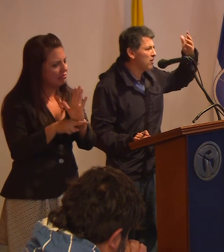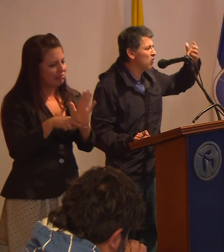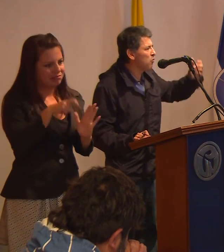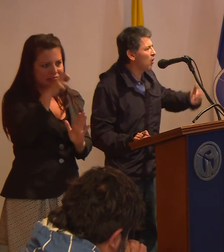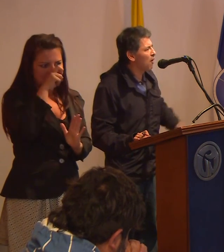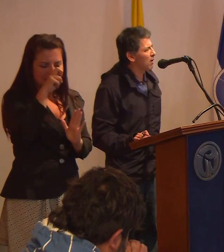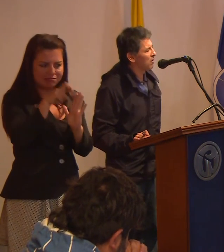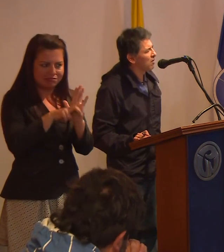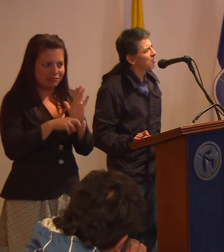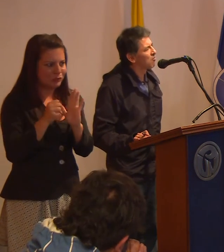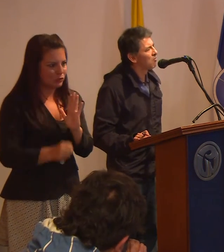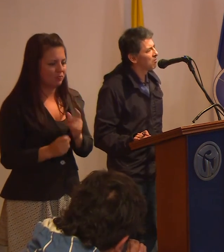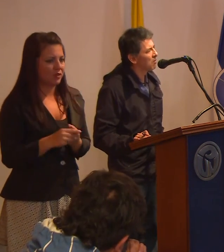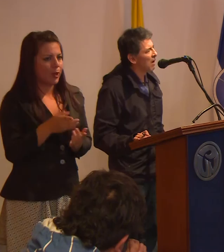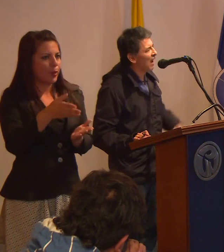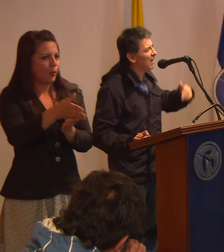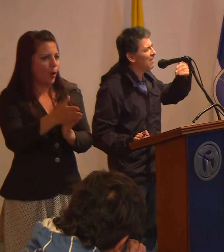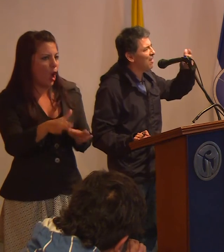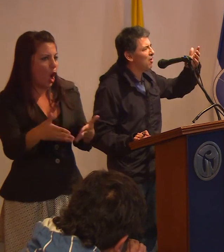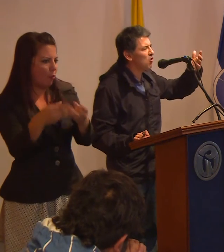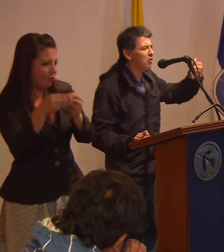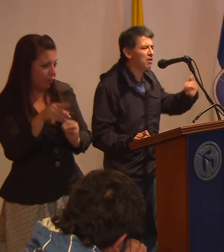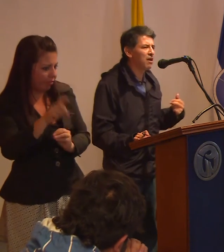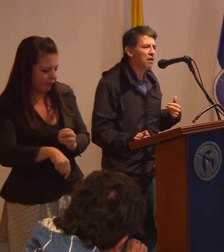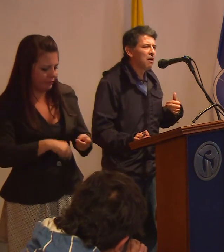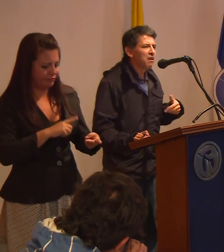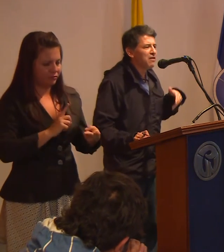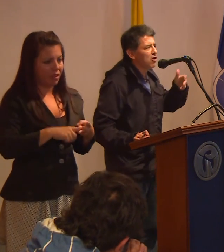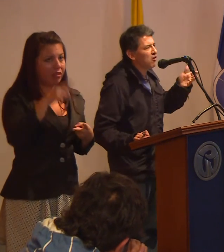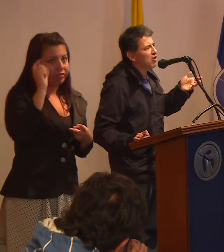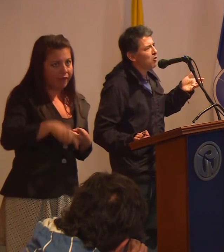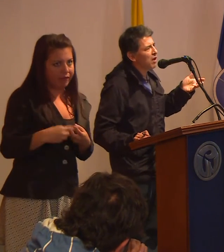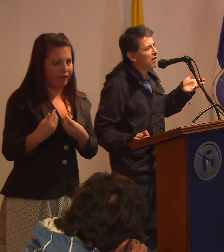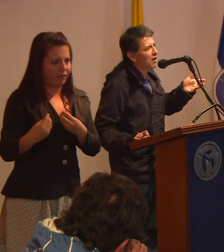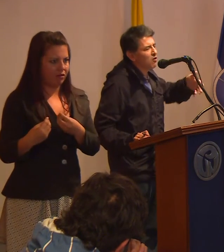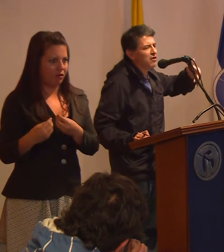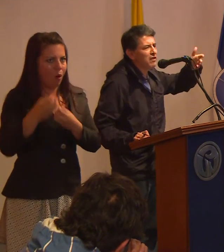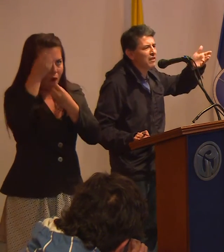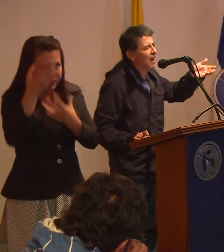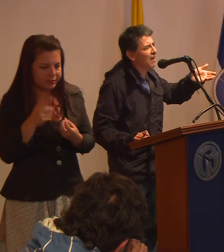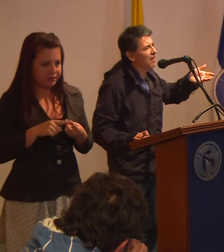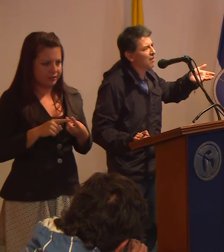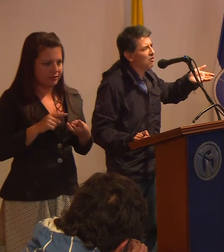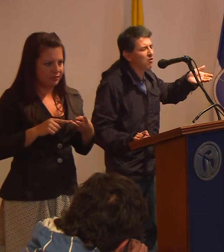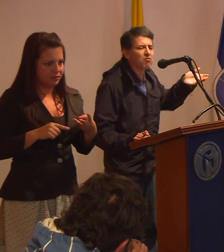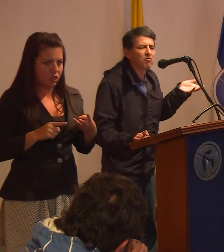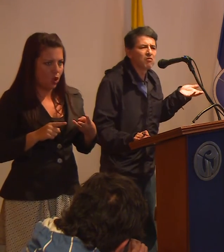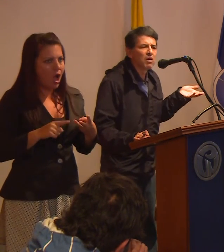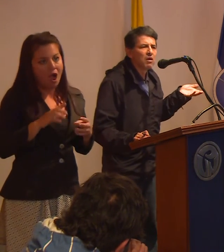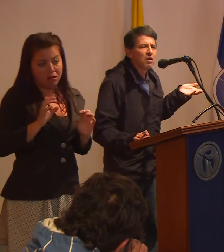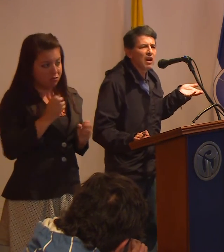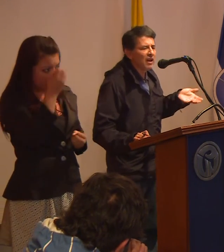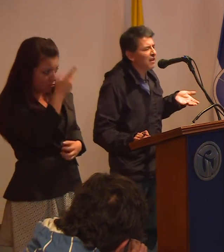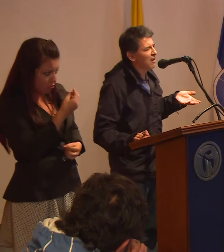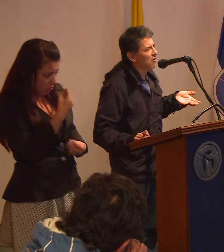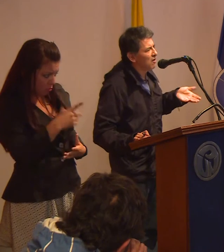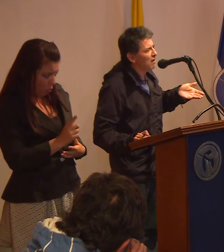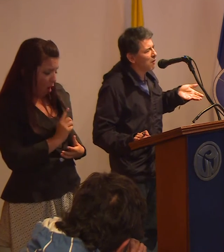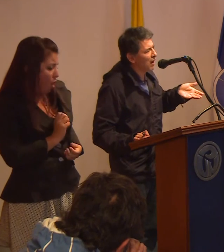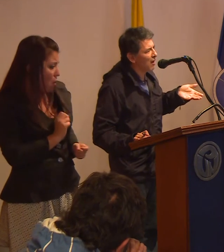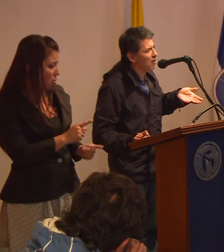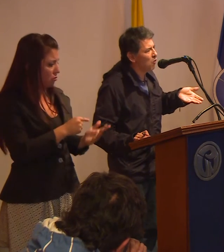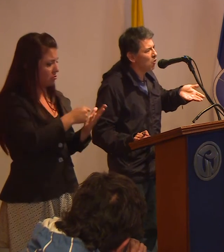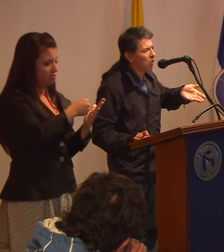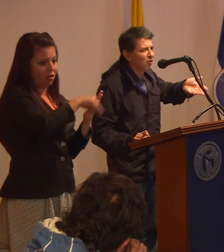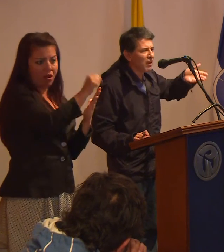¿Cómo deben ser los programas? ¿A qué se deben someter? Y si no se someten, entonces está la acreditación. Y la acreditación es